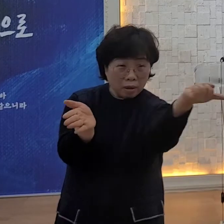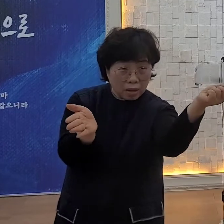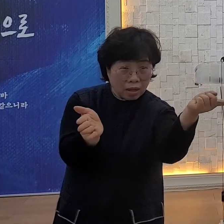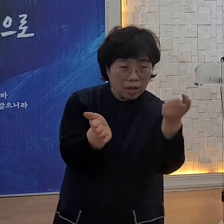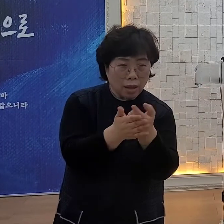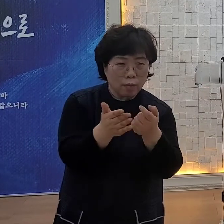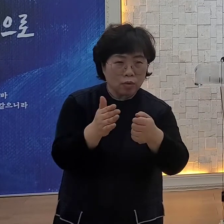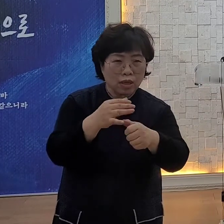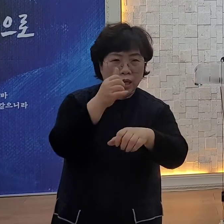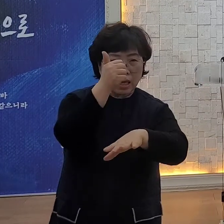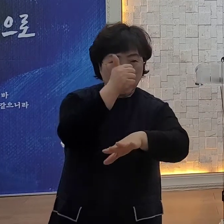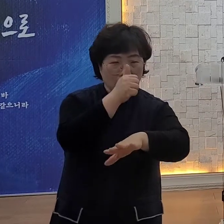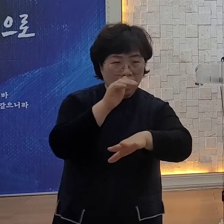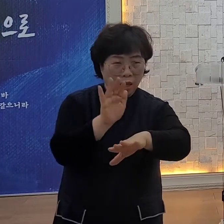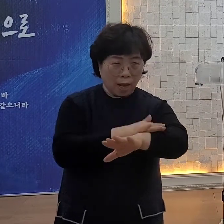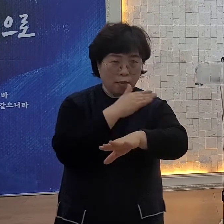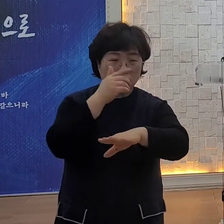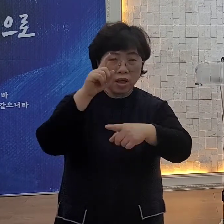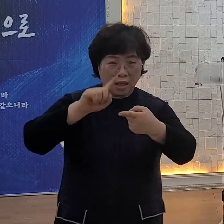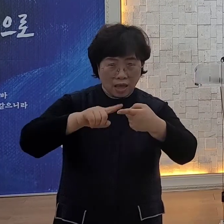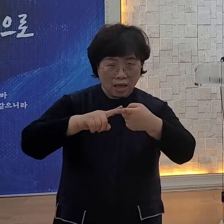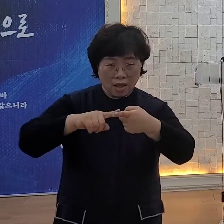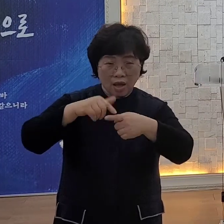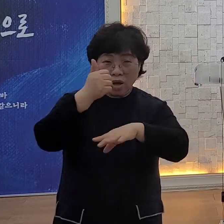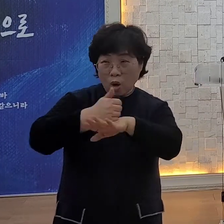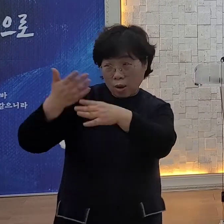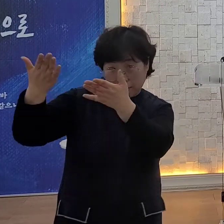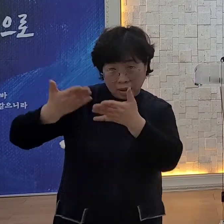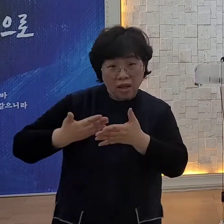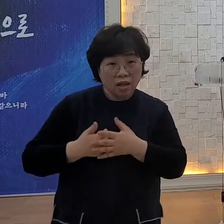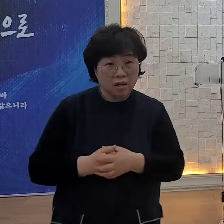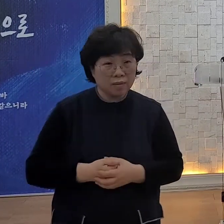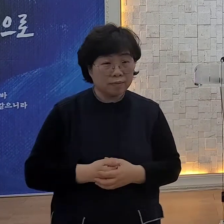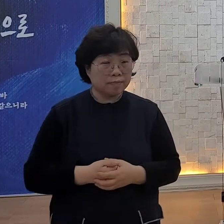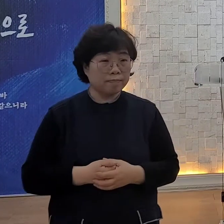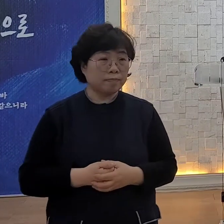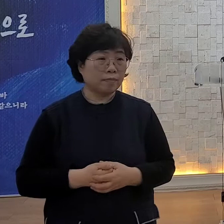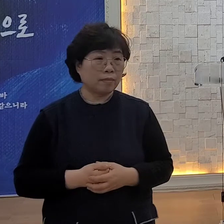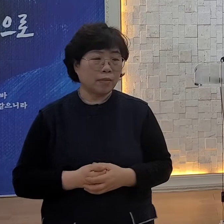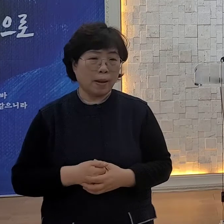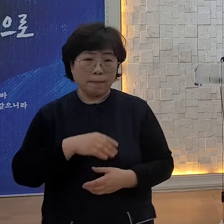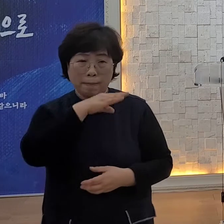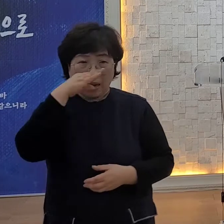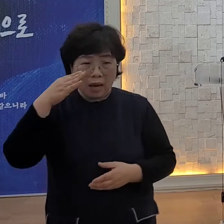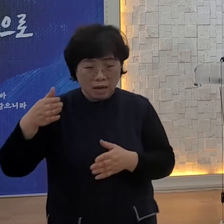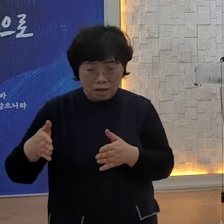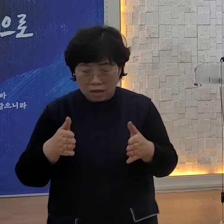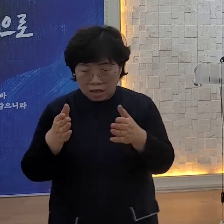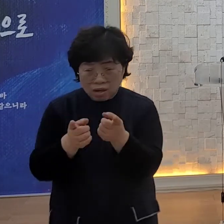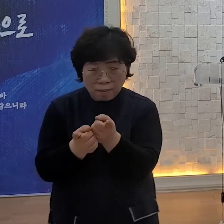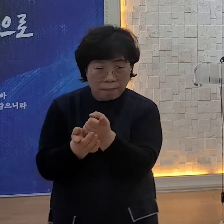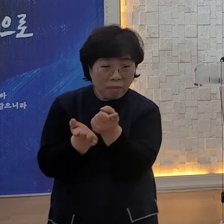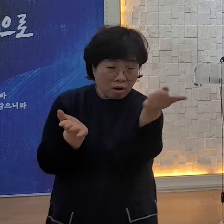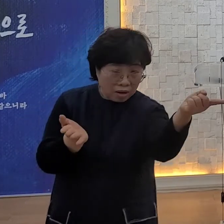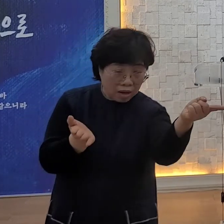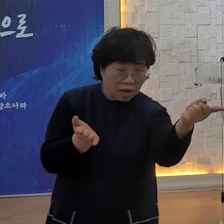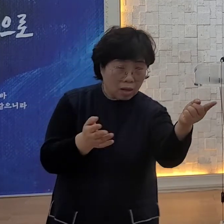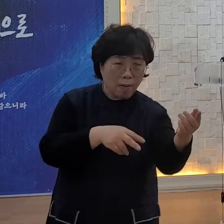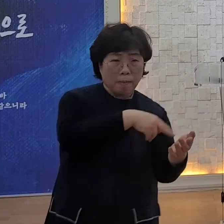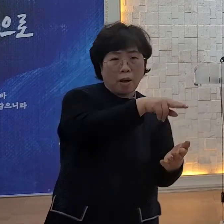질서에서 벗어난 영리의 결과물이다. 올바른 길에서 벗어나 방황하는